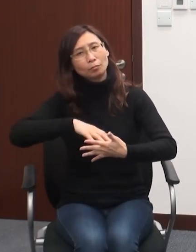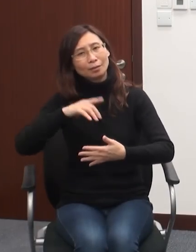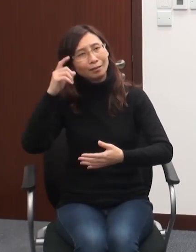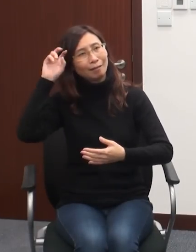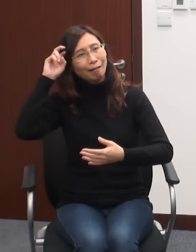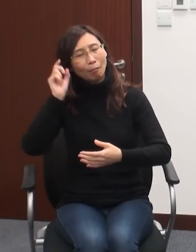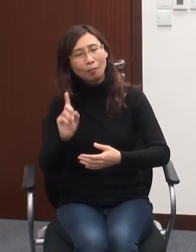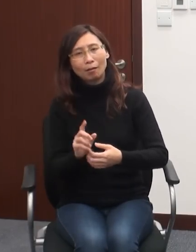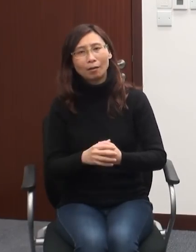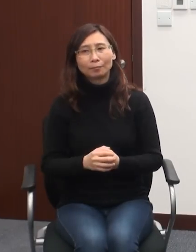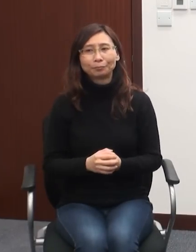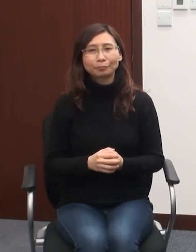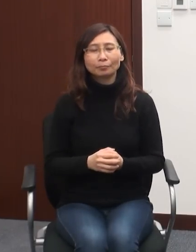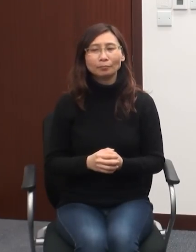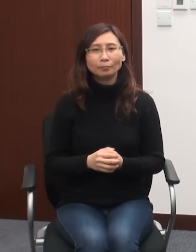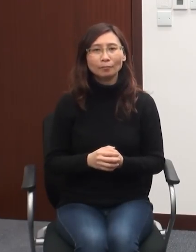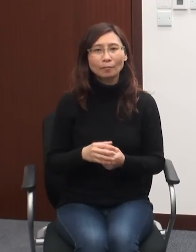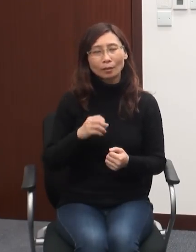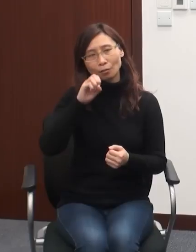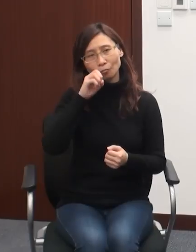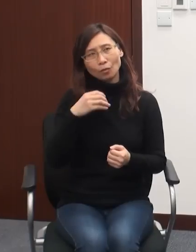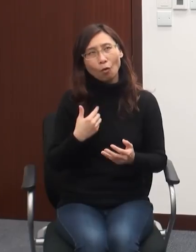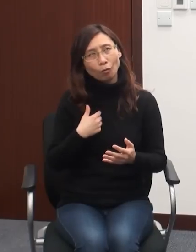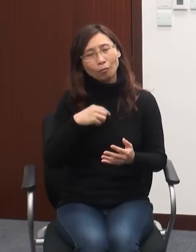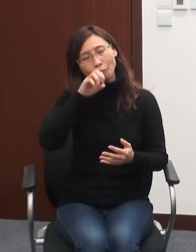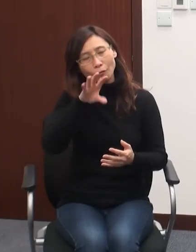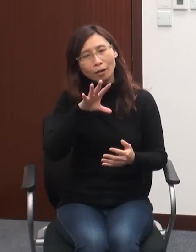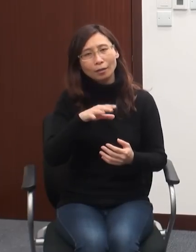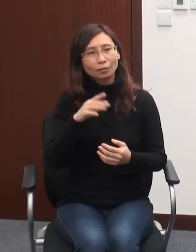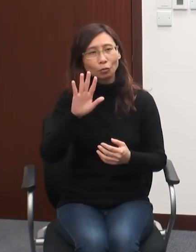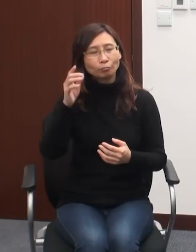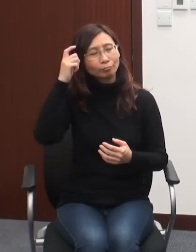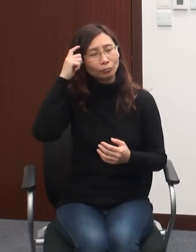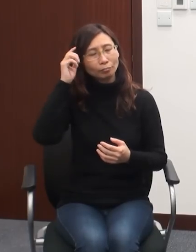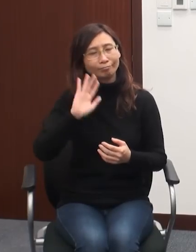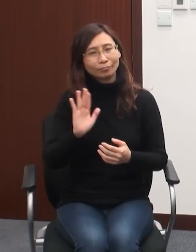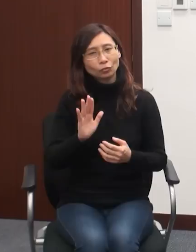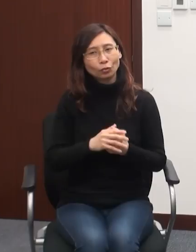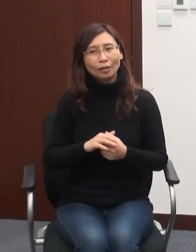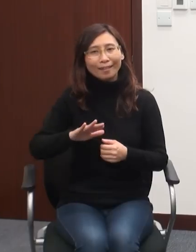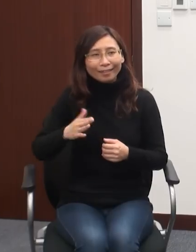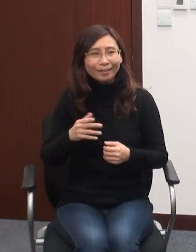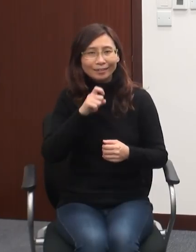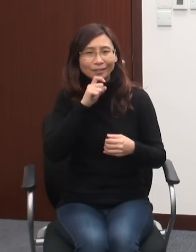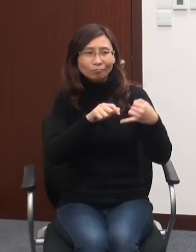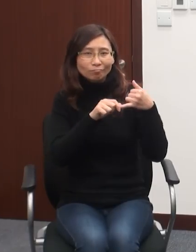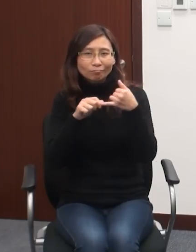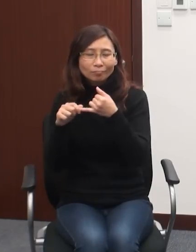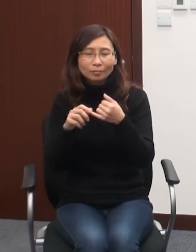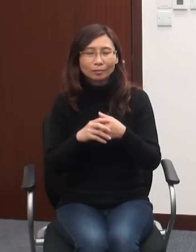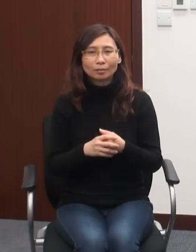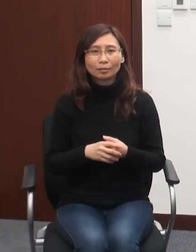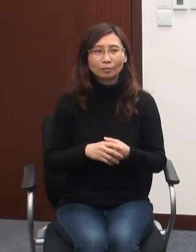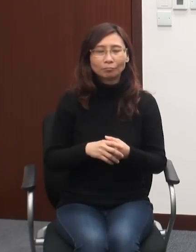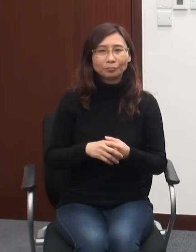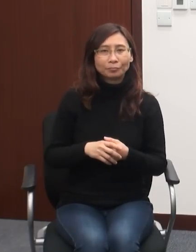嘢。咁姑且我哋俾個 credit 佢啦，就係話其實佢唔想嘅，不過俾人牽制。咁如果咁嘅時候，就變咗